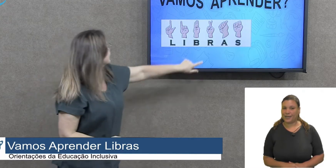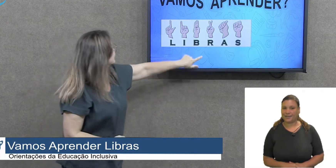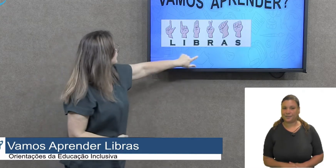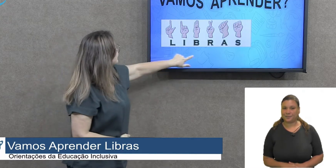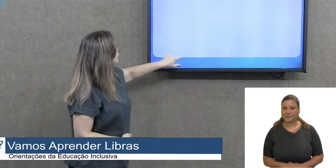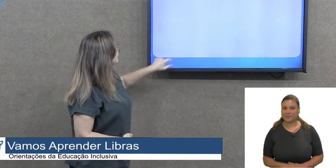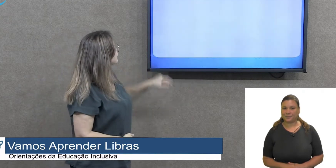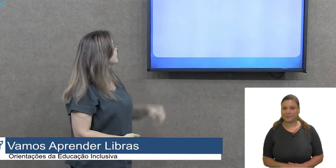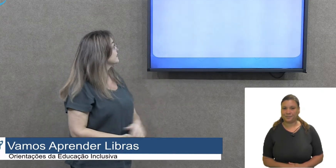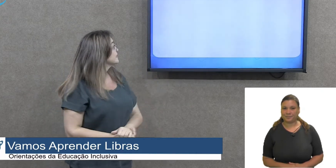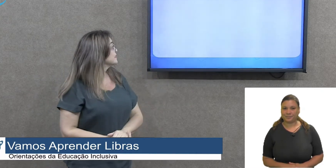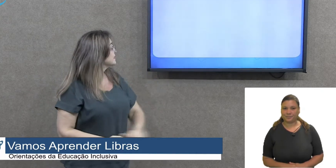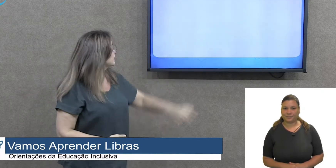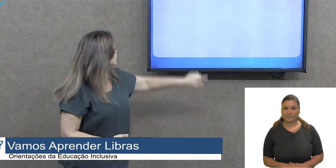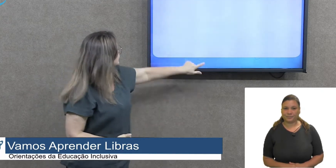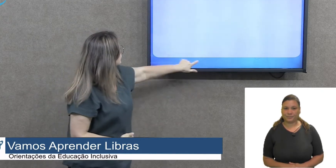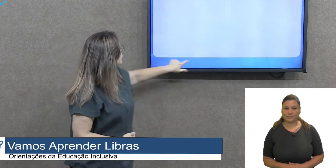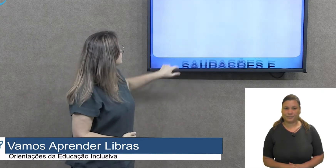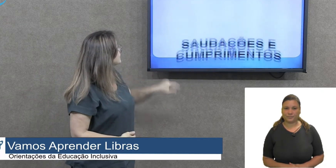Libras, bora?